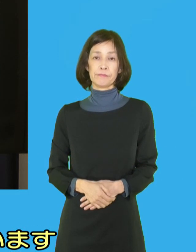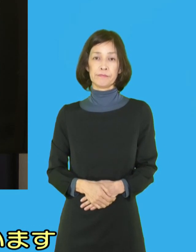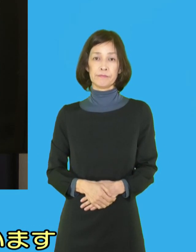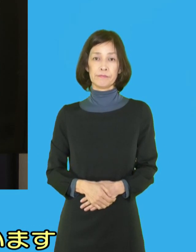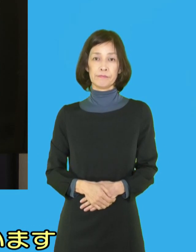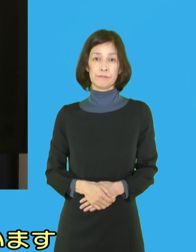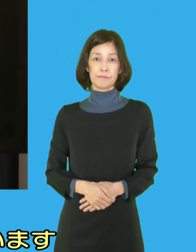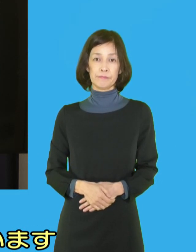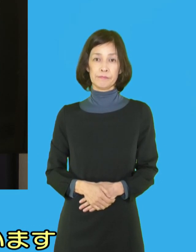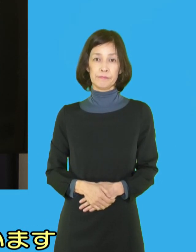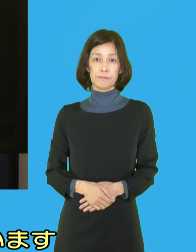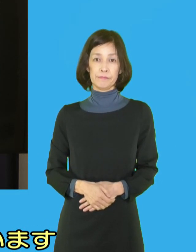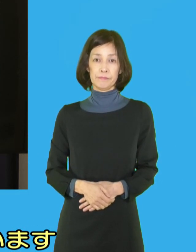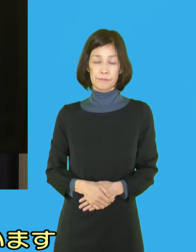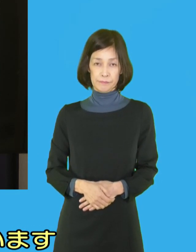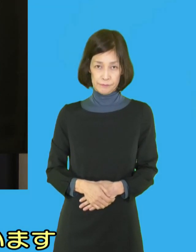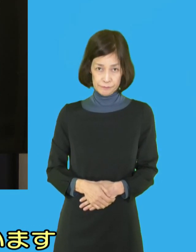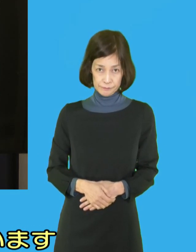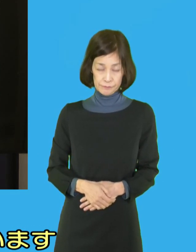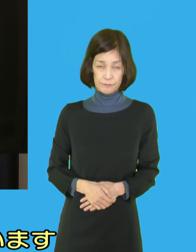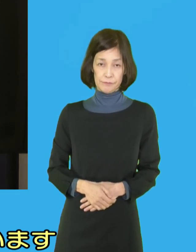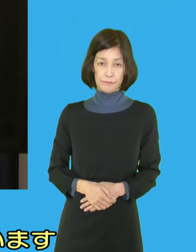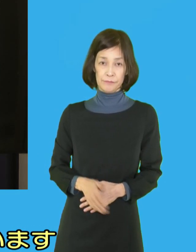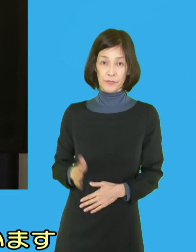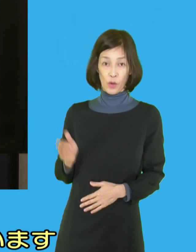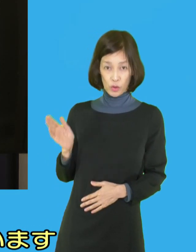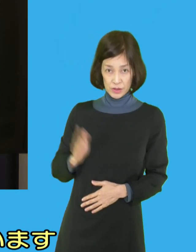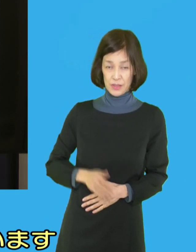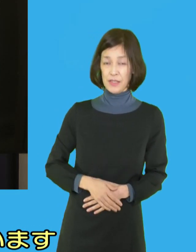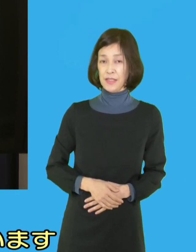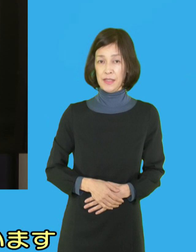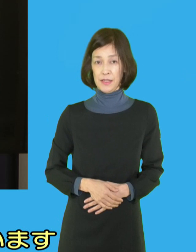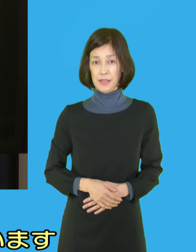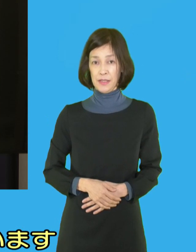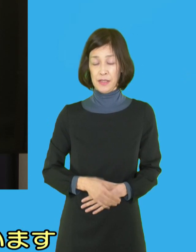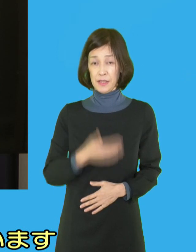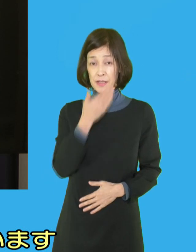はい、こちらも今骨子の、